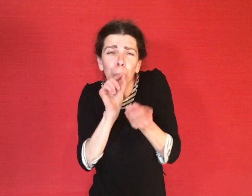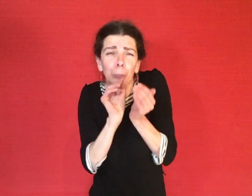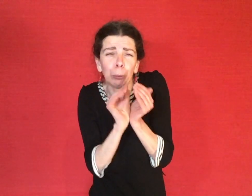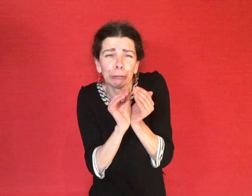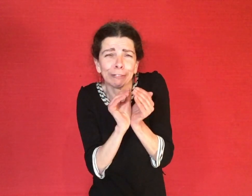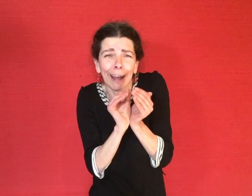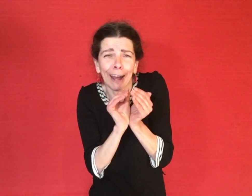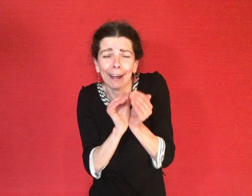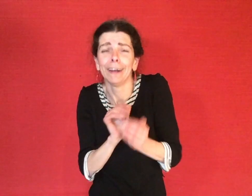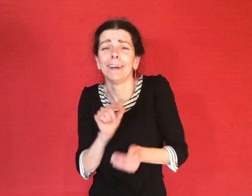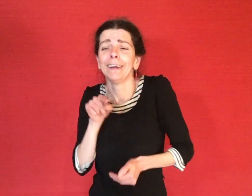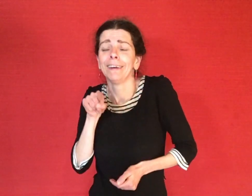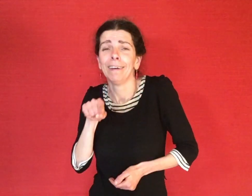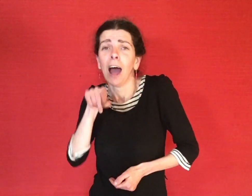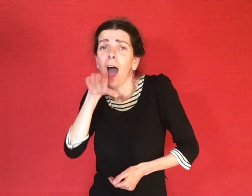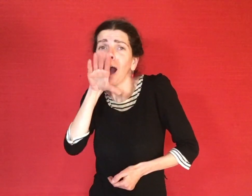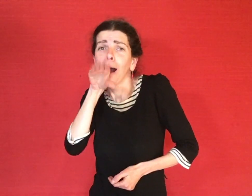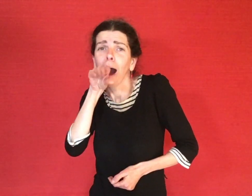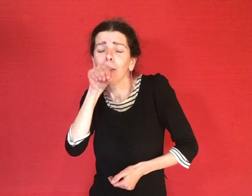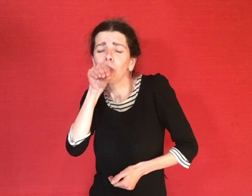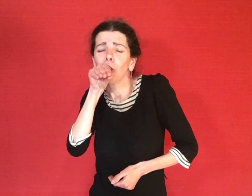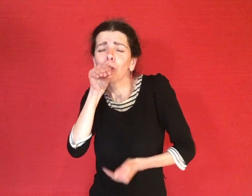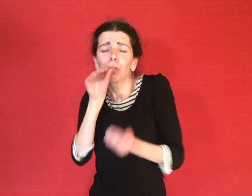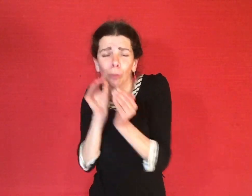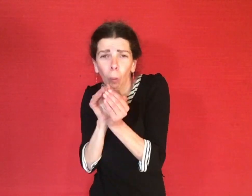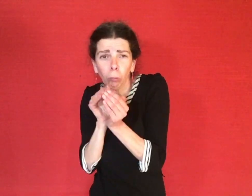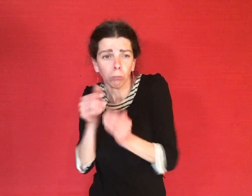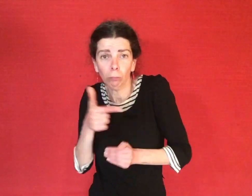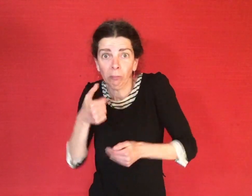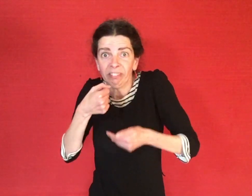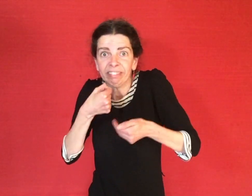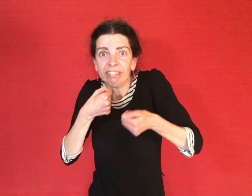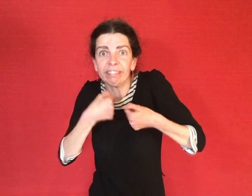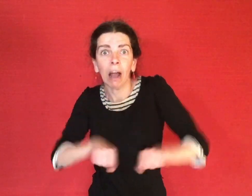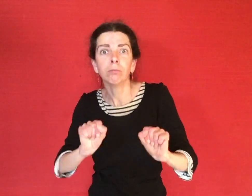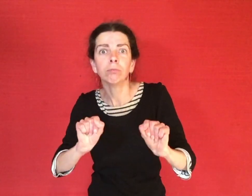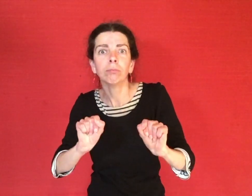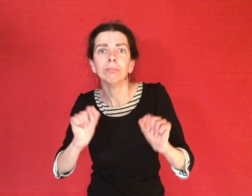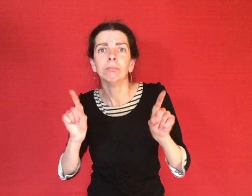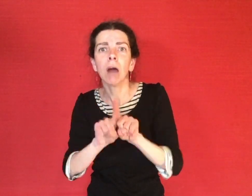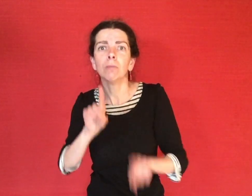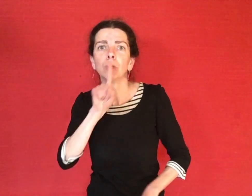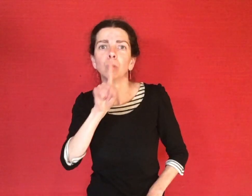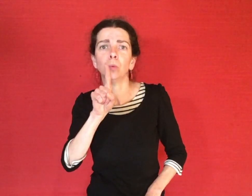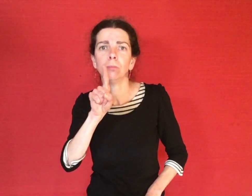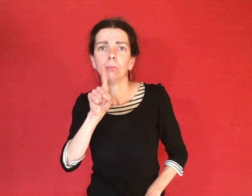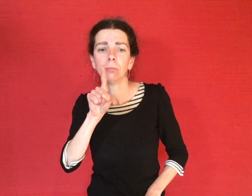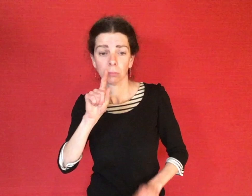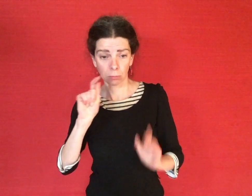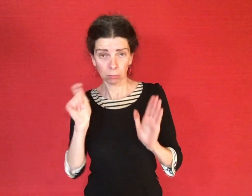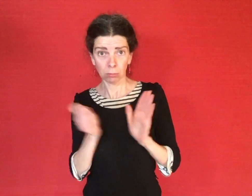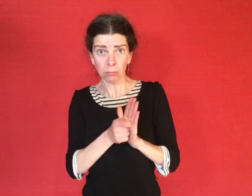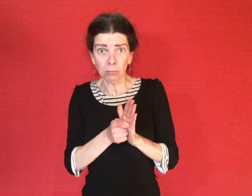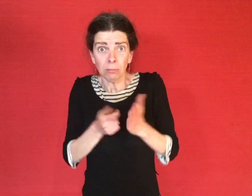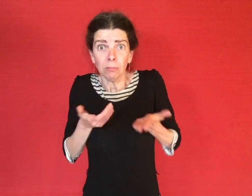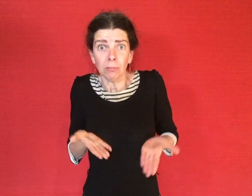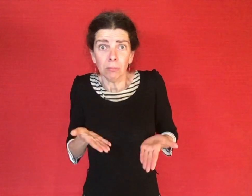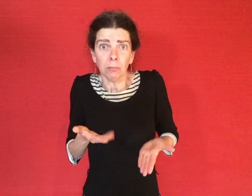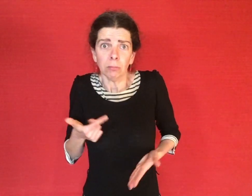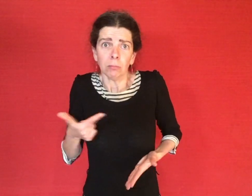un poussin et un caneton sont sortis de leur coquille le même jour.